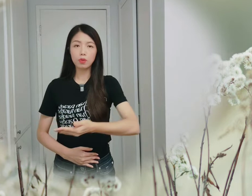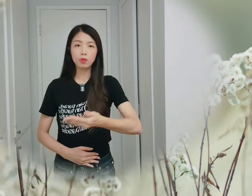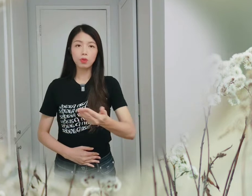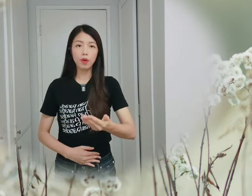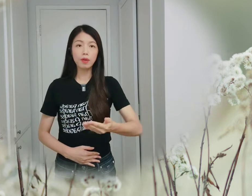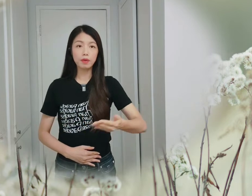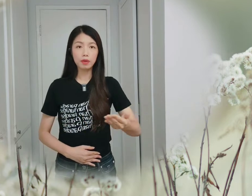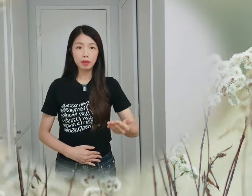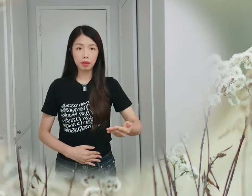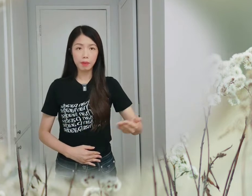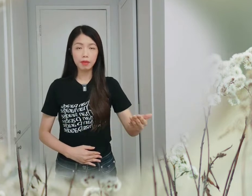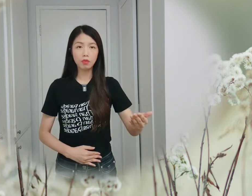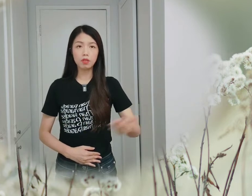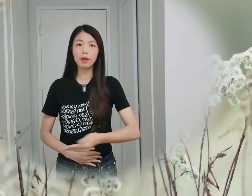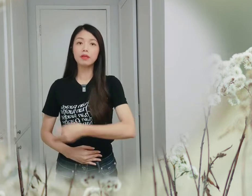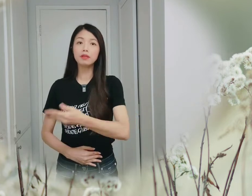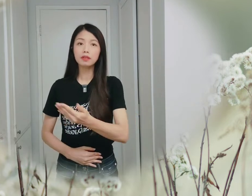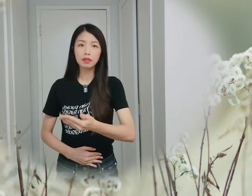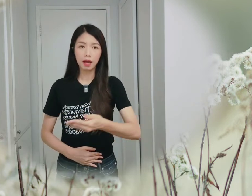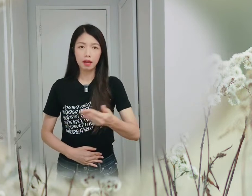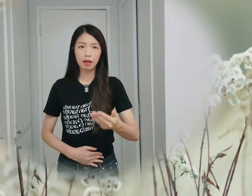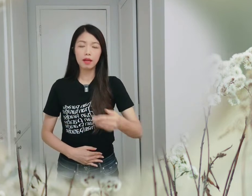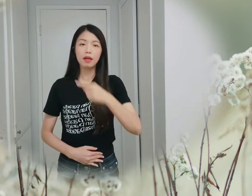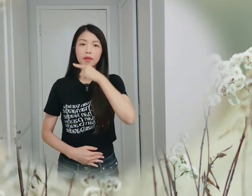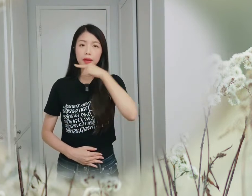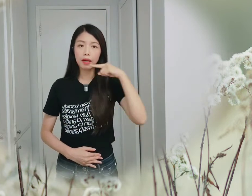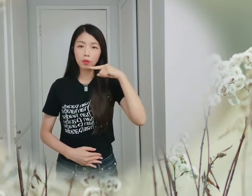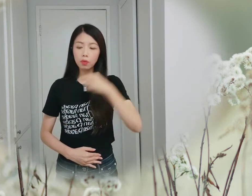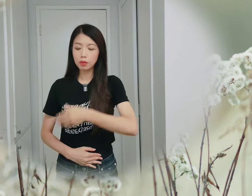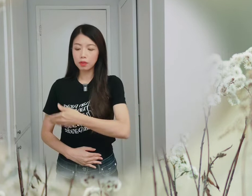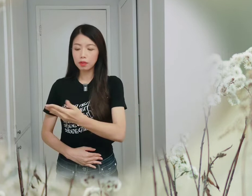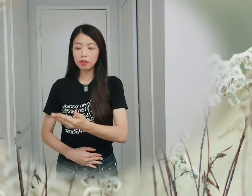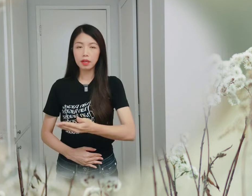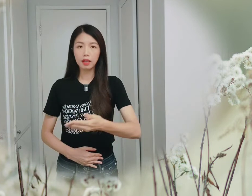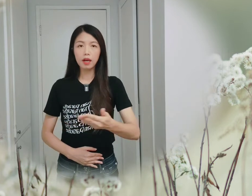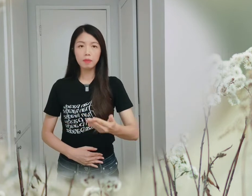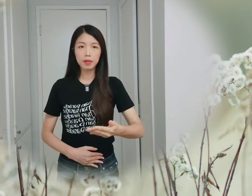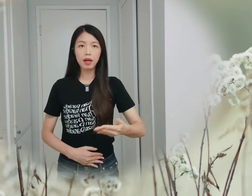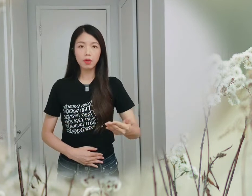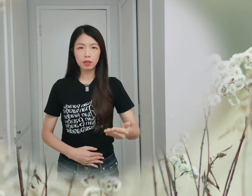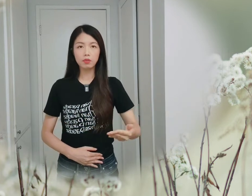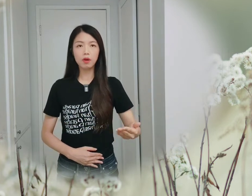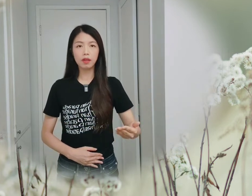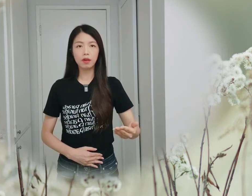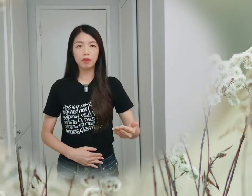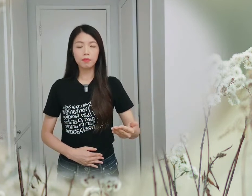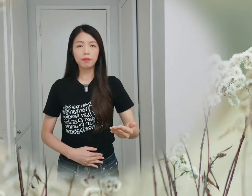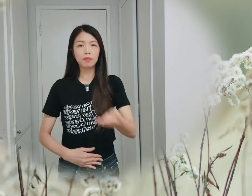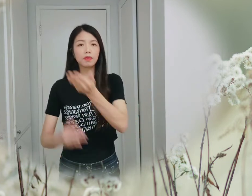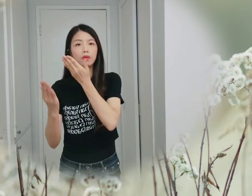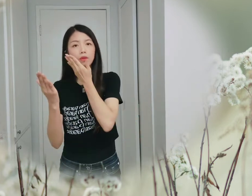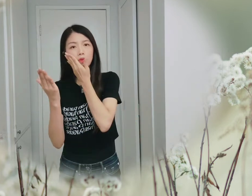왼쪽에서 오른쪽으로 웨이브를 이렇게 만들어주시면 흐르다. 빨갛고 흐르니까 피라고 하는 뜻의 수어가 돼요.